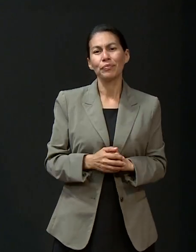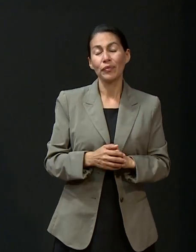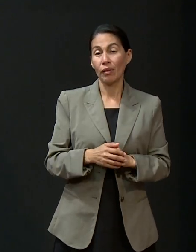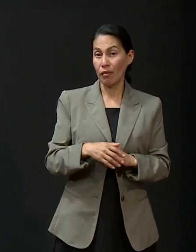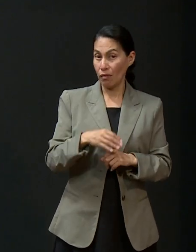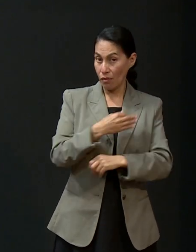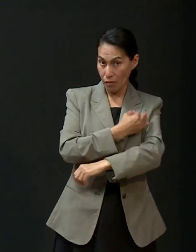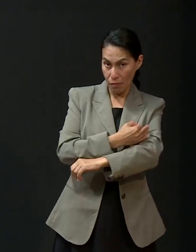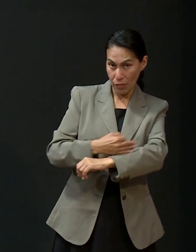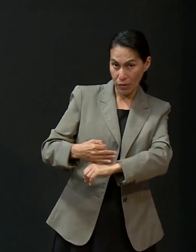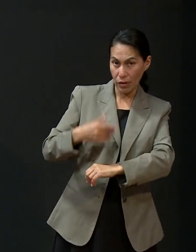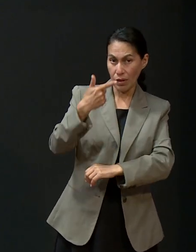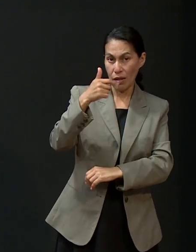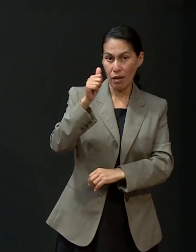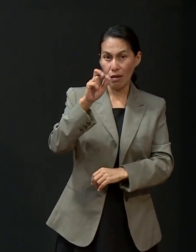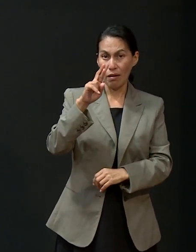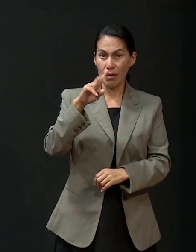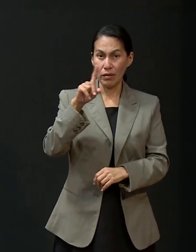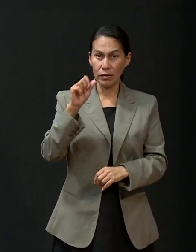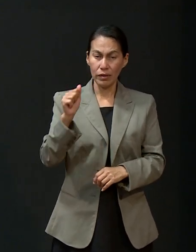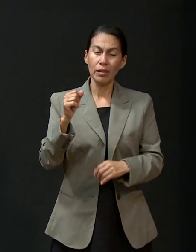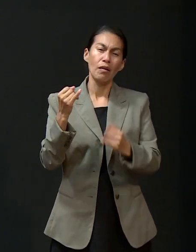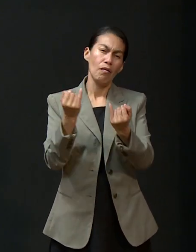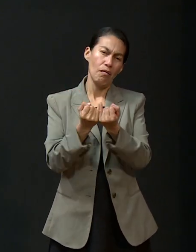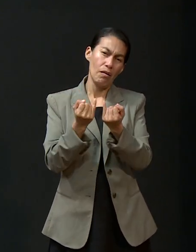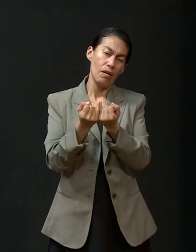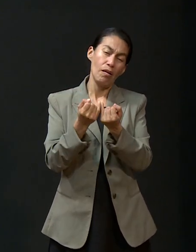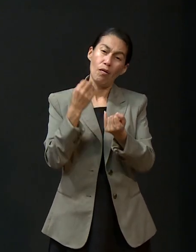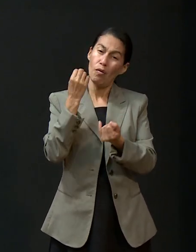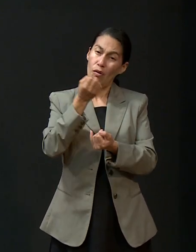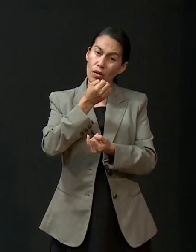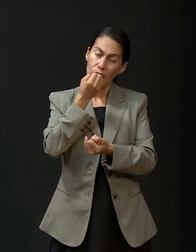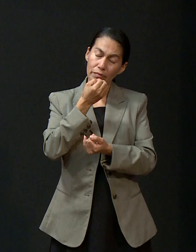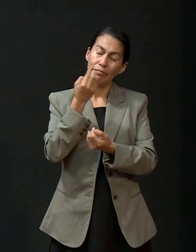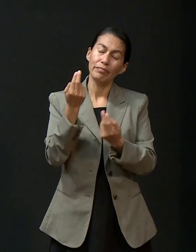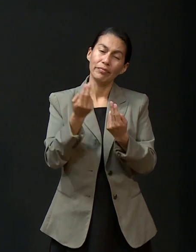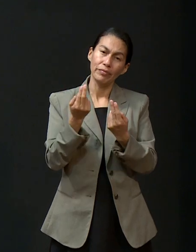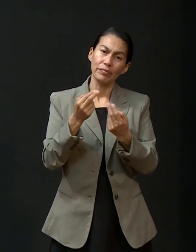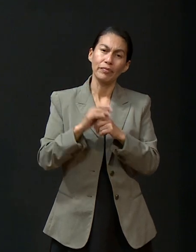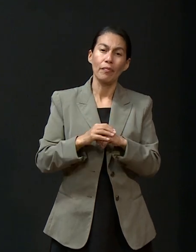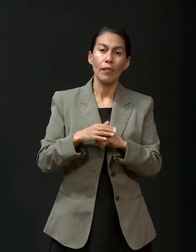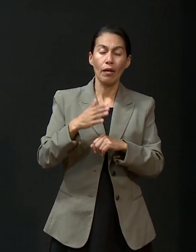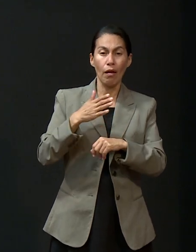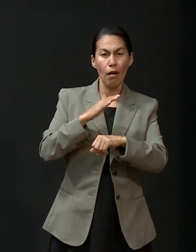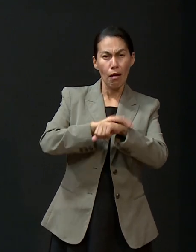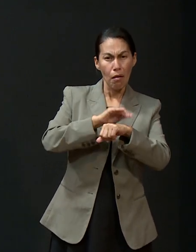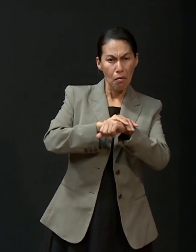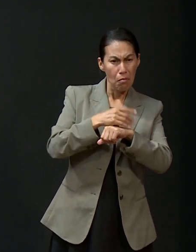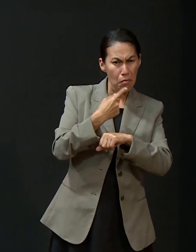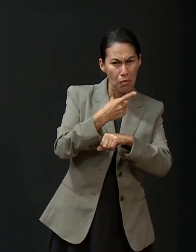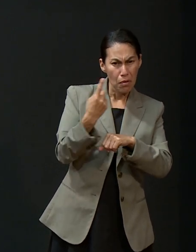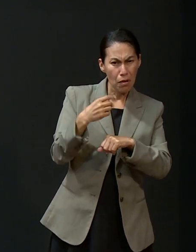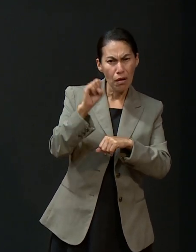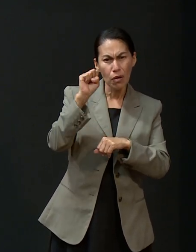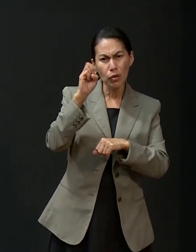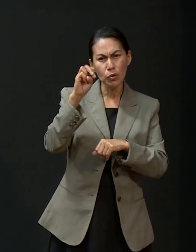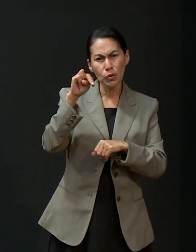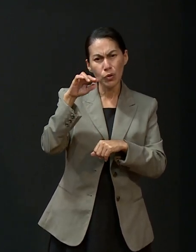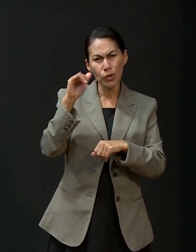familia Garza Necesitan nuestras oraciones Nuestra amiga Sonia Garza Esposa del